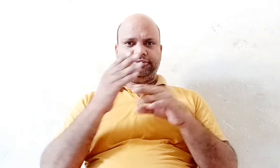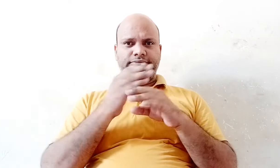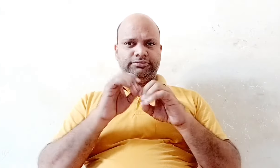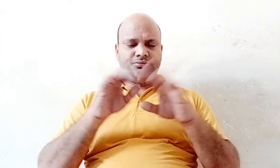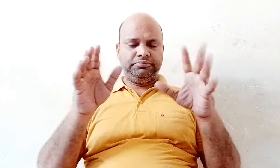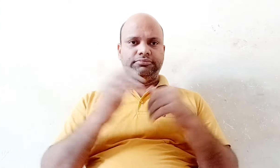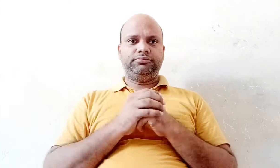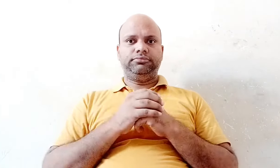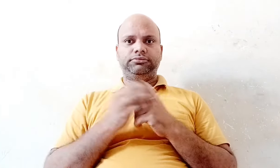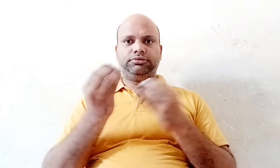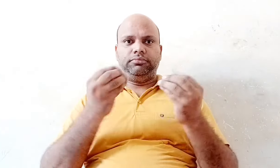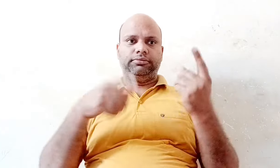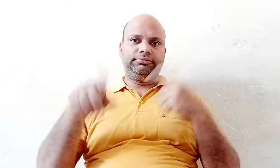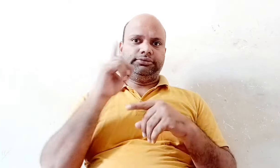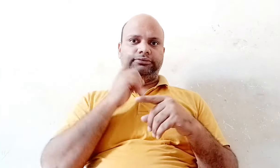Key Pasa C Schema Jayapura